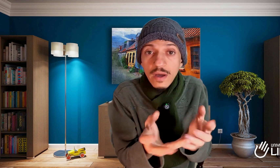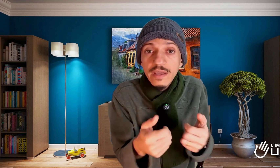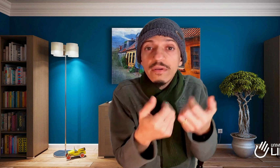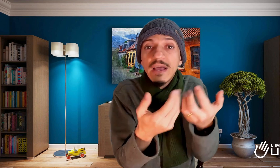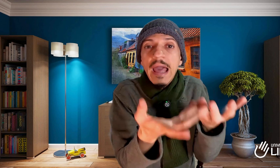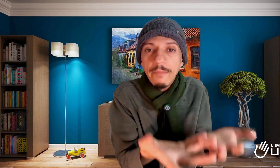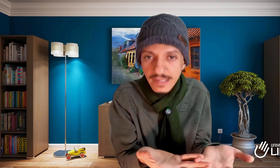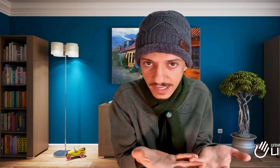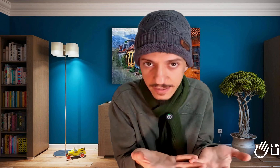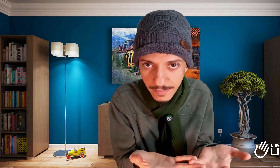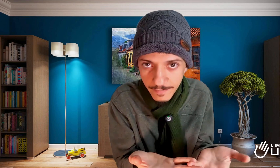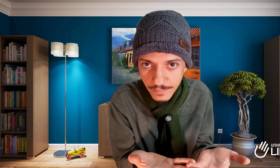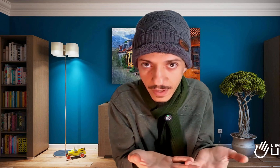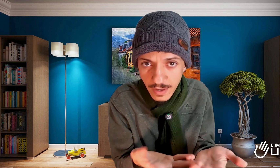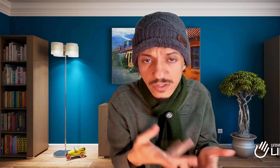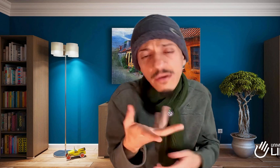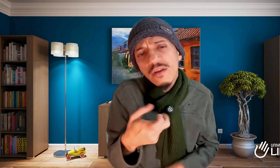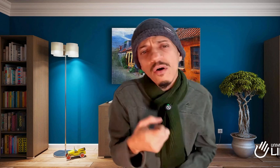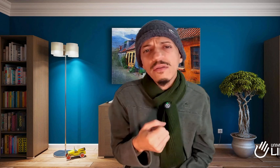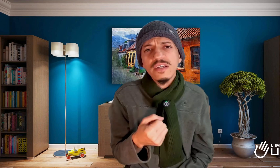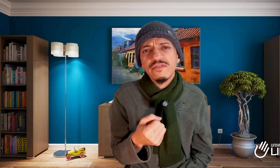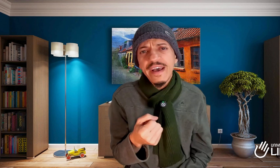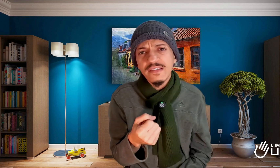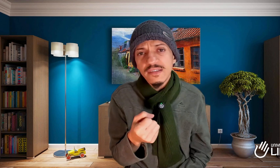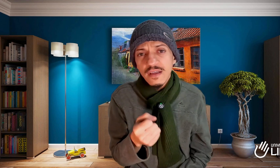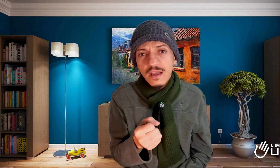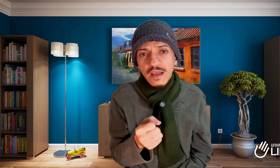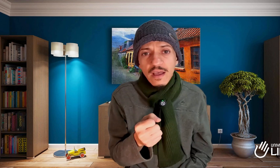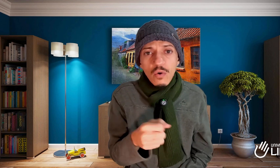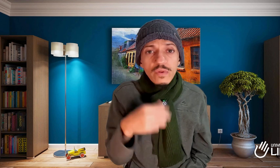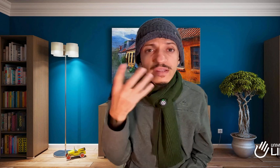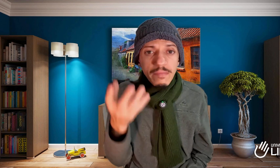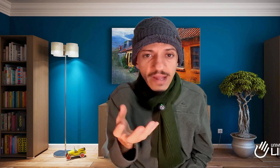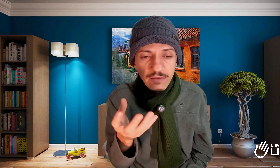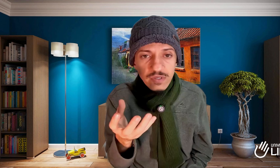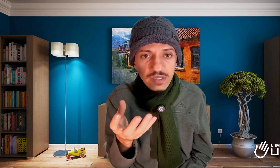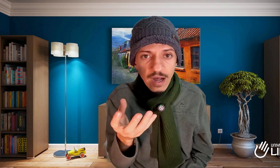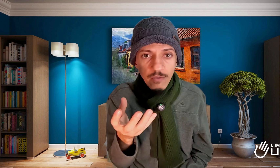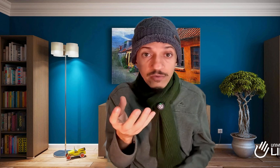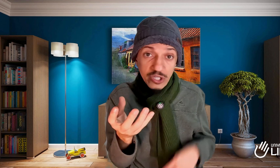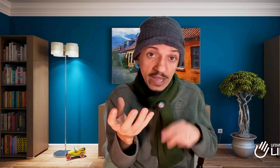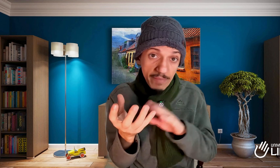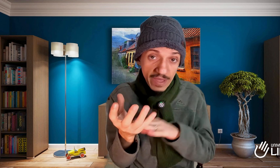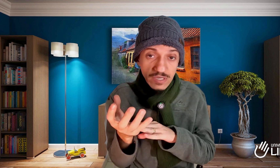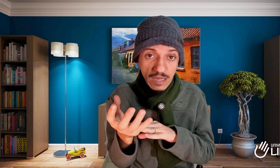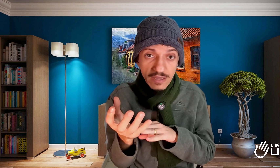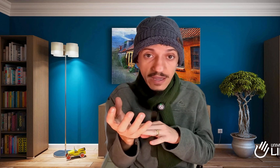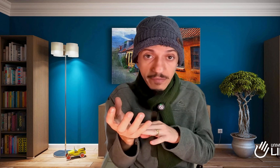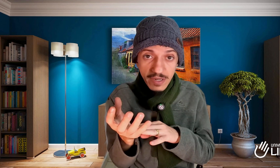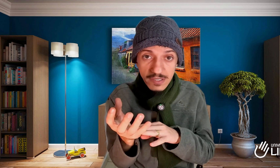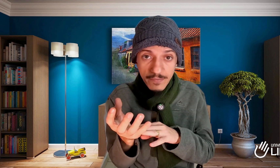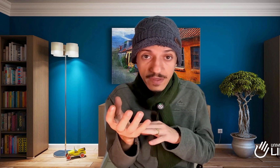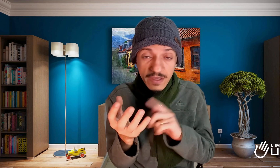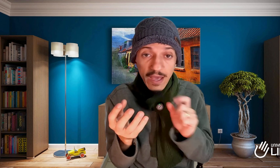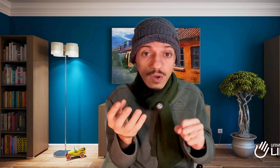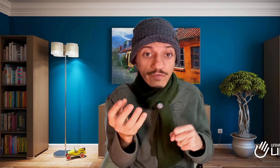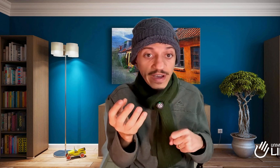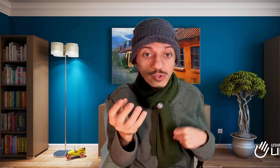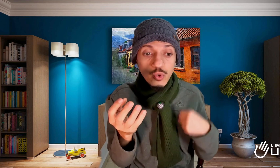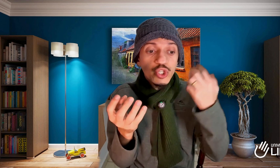que ele representa. Só que, em outras vezes, um determinado sinal já é bem usado na Libras, e aí quando vai surgir um